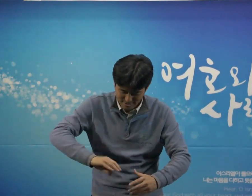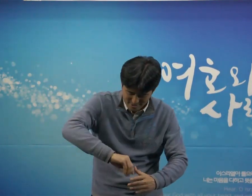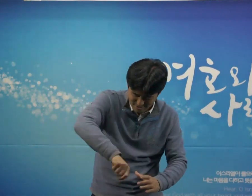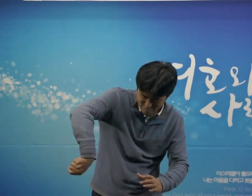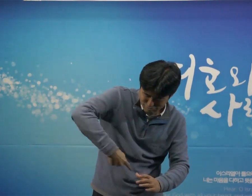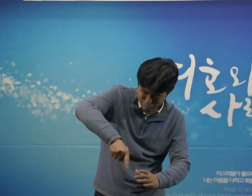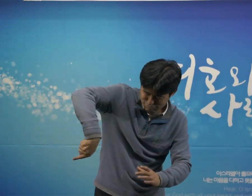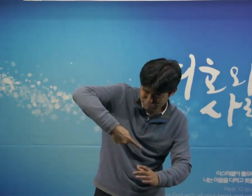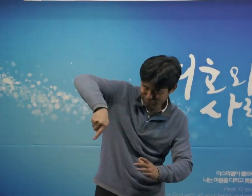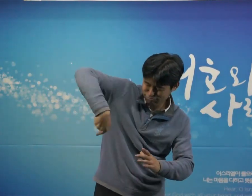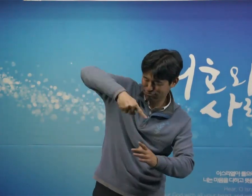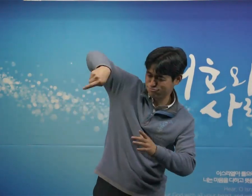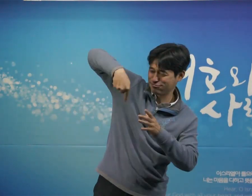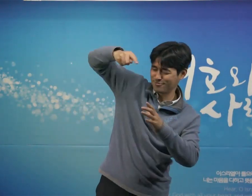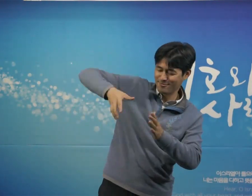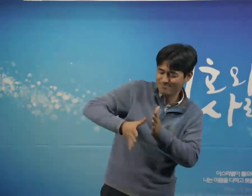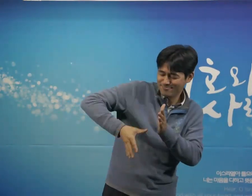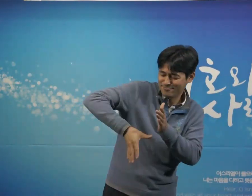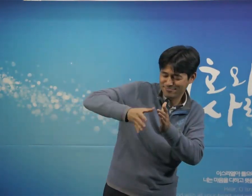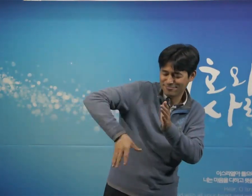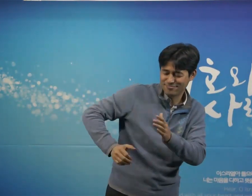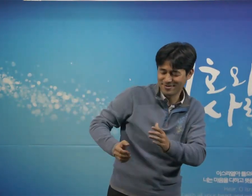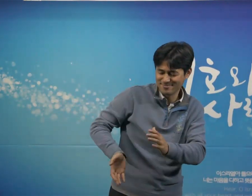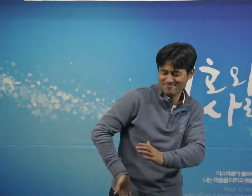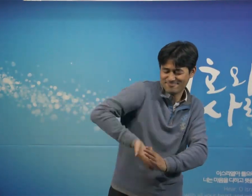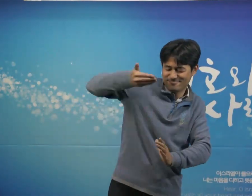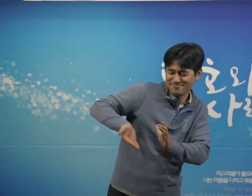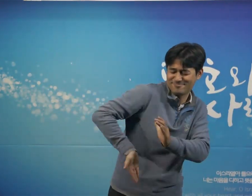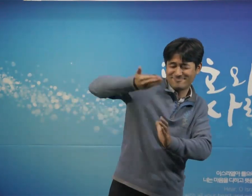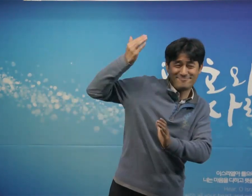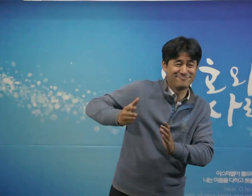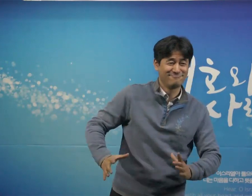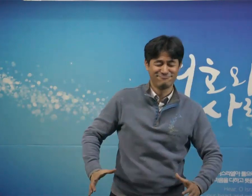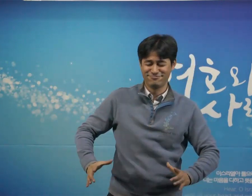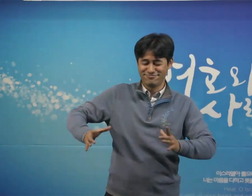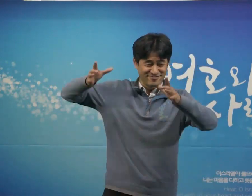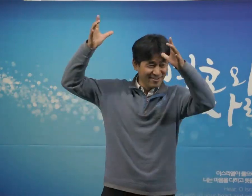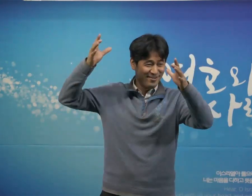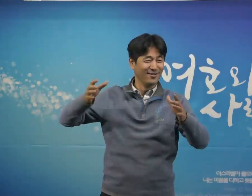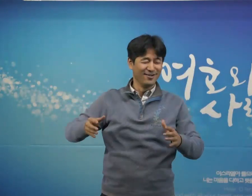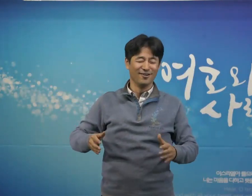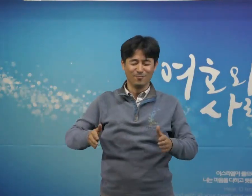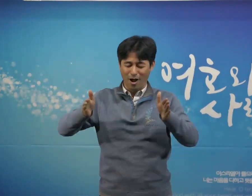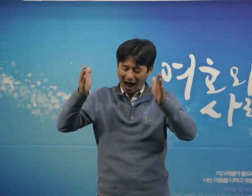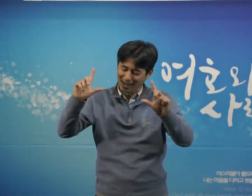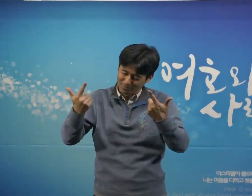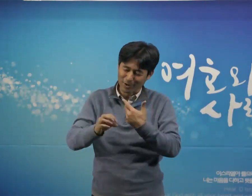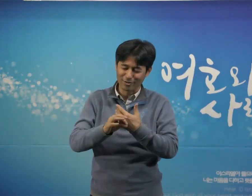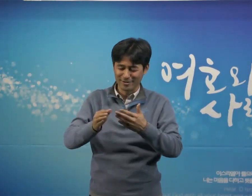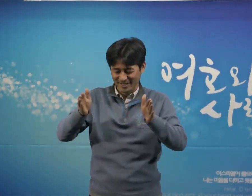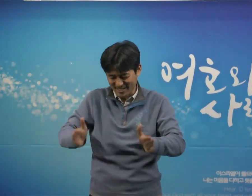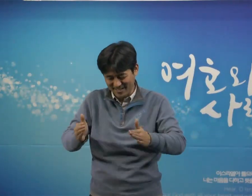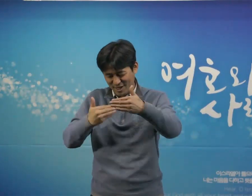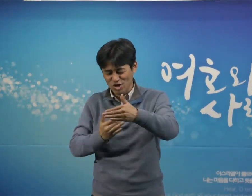직접 꾸며서 이렇게 도자기를 만들고 손으로 이렇게 도자기를 만들었습니다.